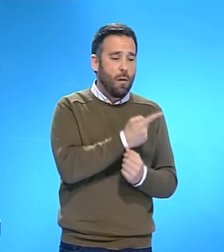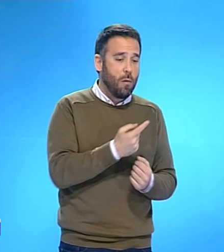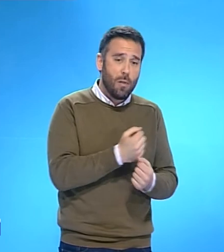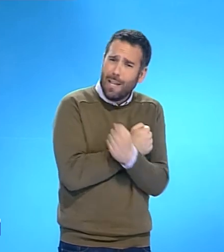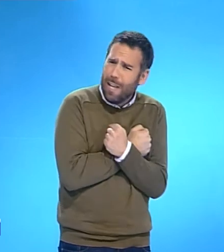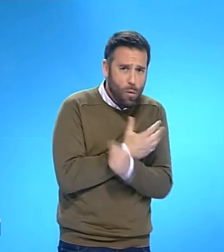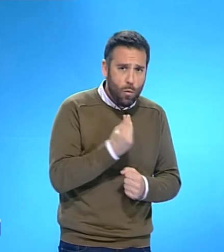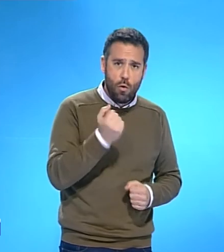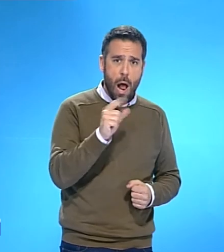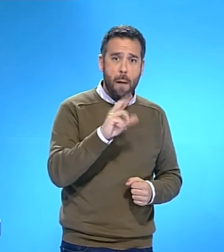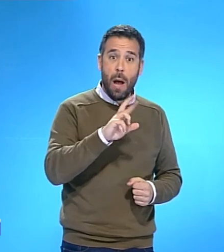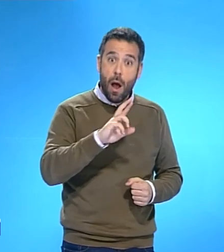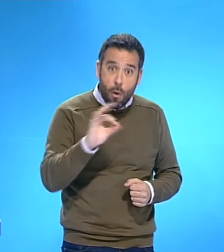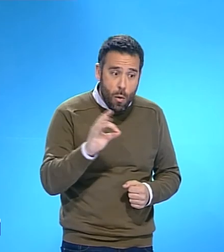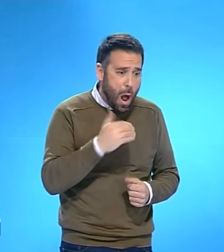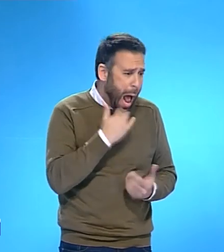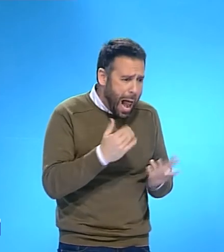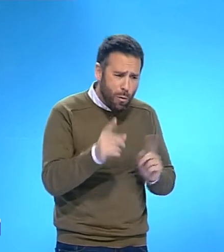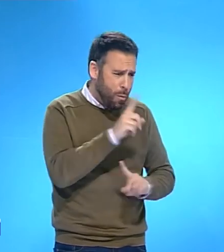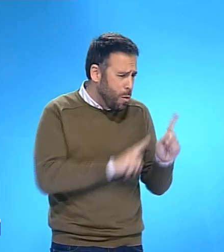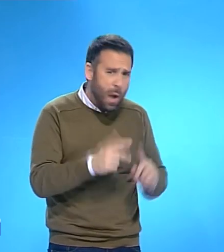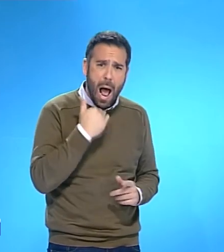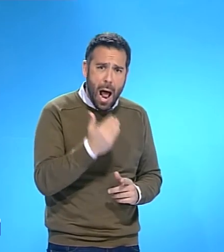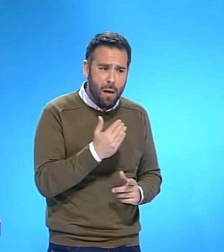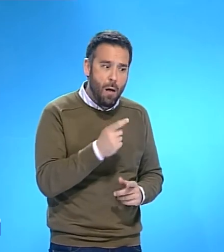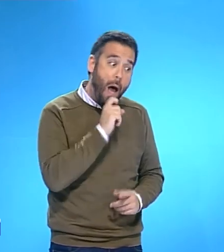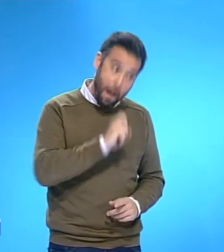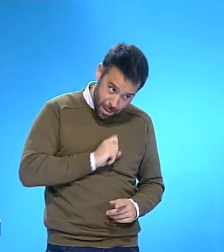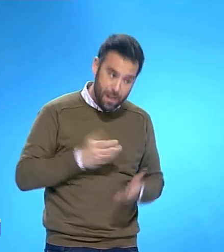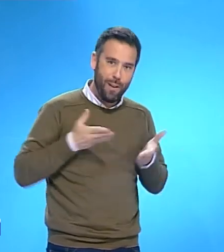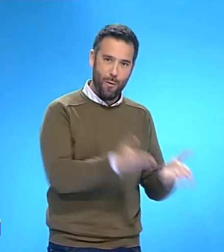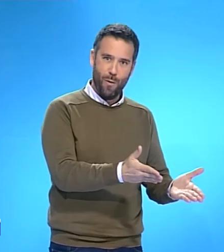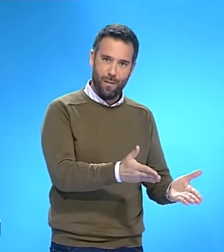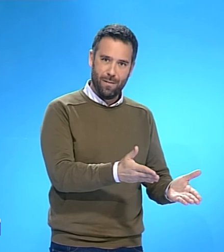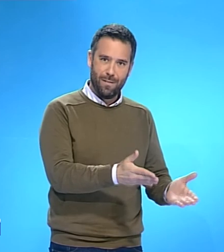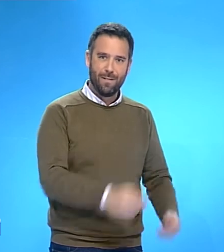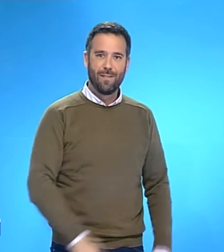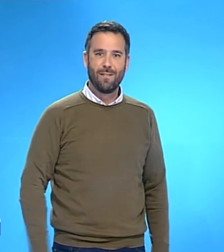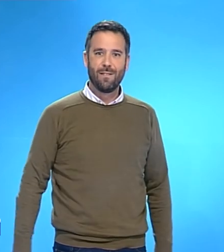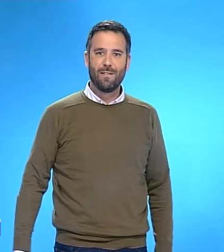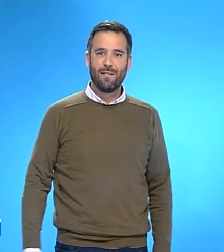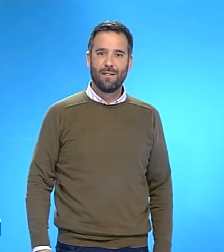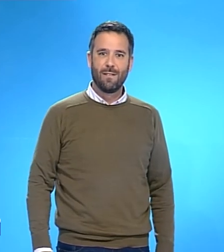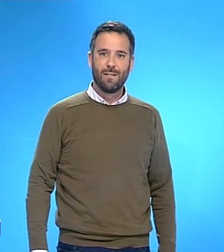un beso y le dijo: «Te quiero mucho, Álvaro. Si tienes alguna vez un problema, me avisas».